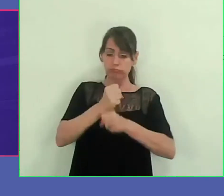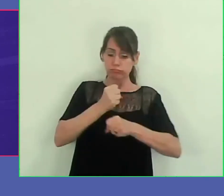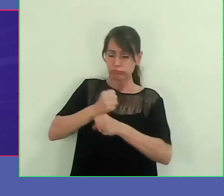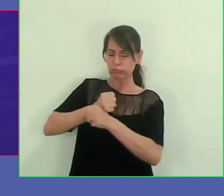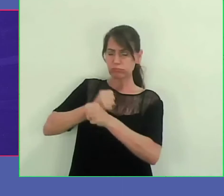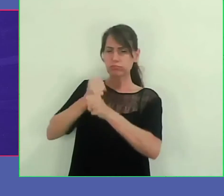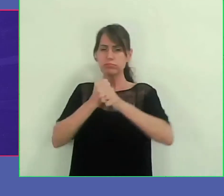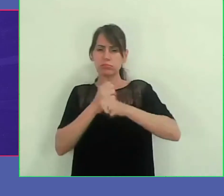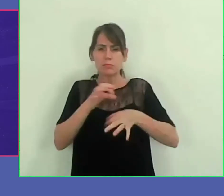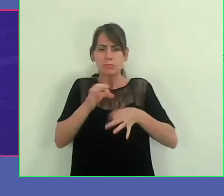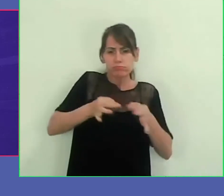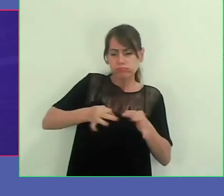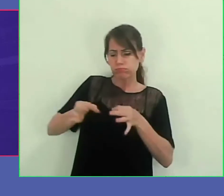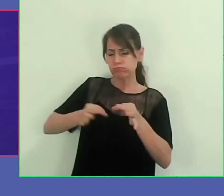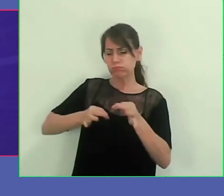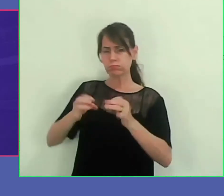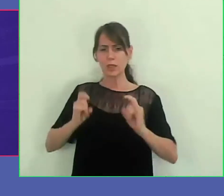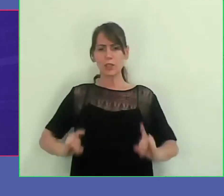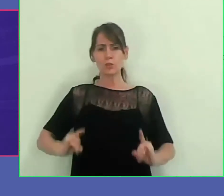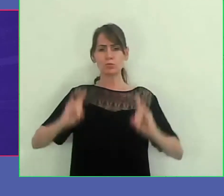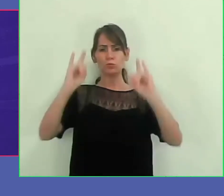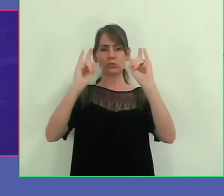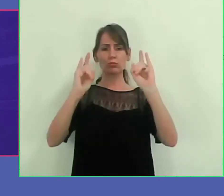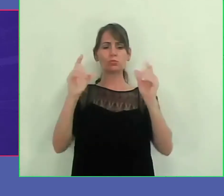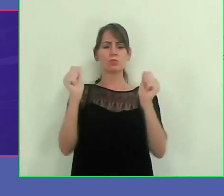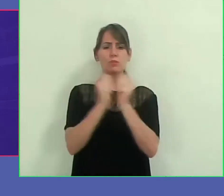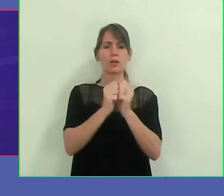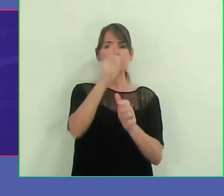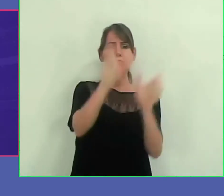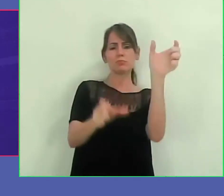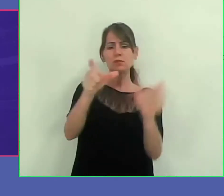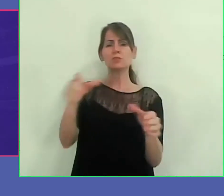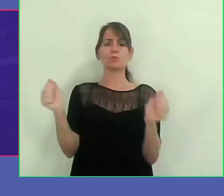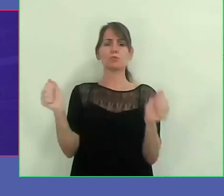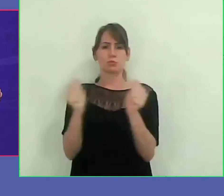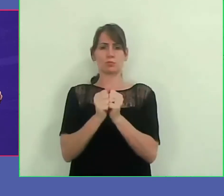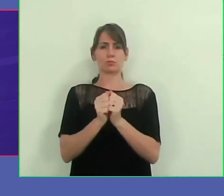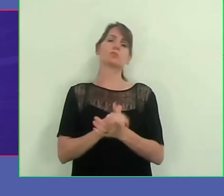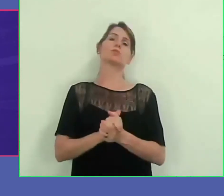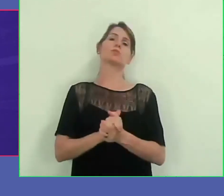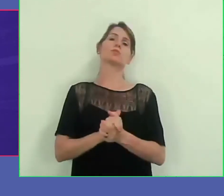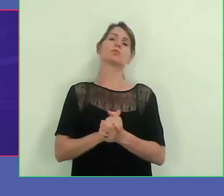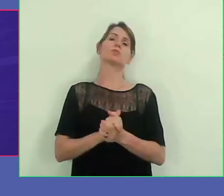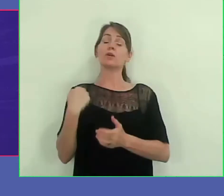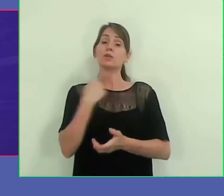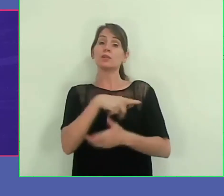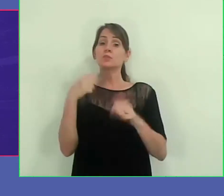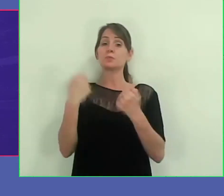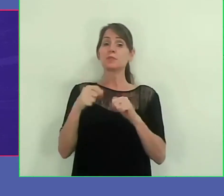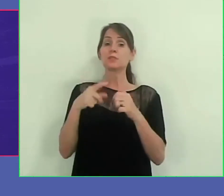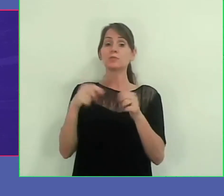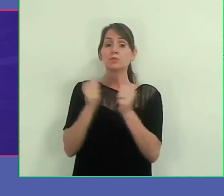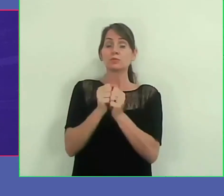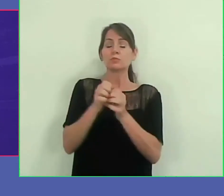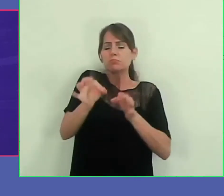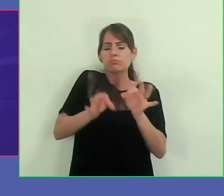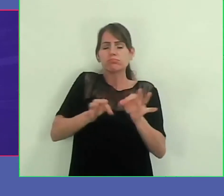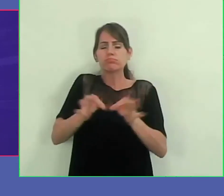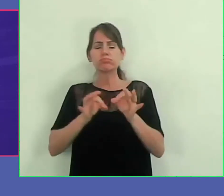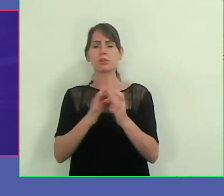né? Então precisamos ser ajustados para que esse edifício possa crescer. Esse edifício vem